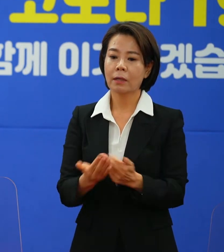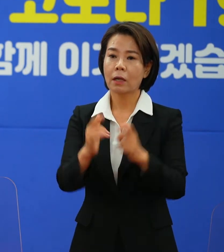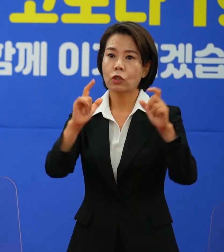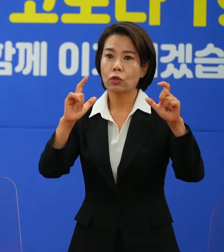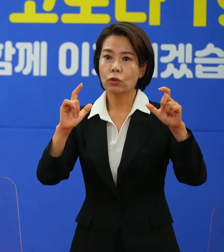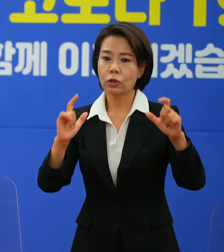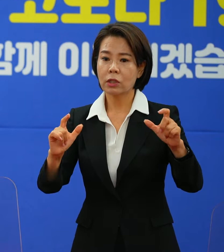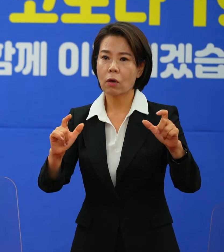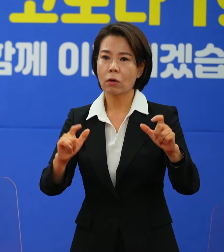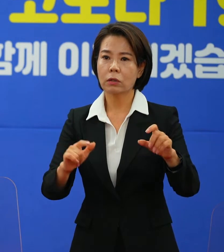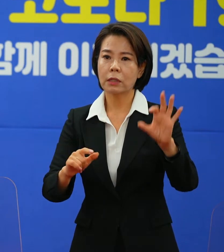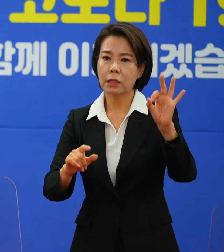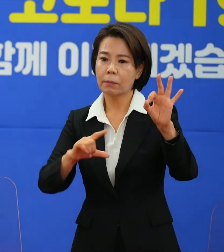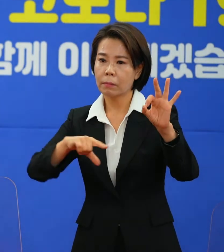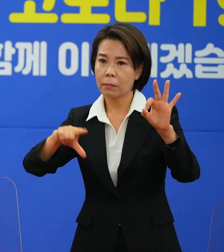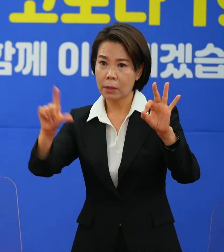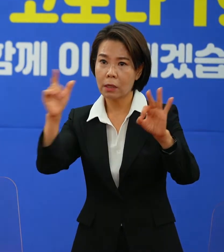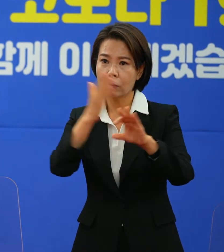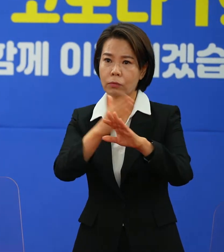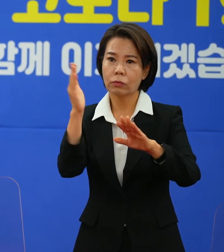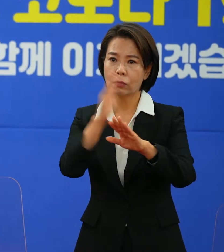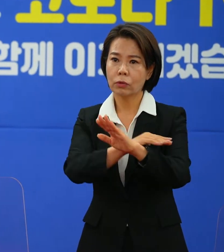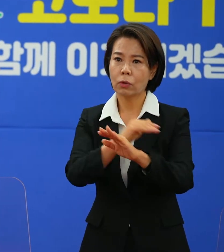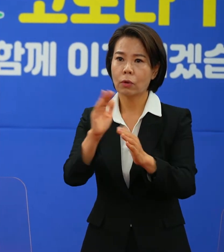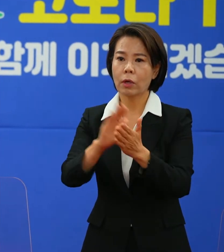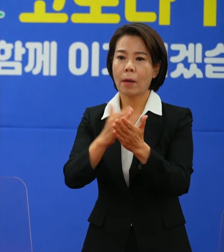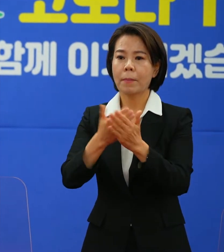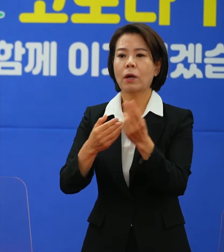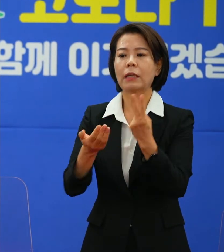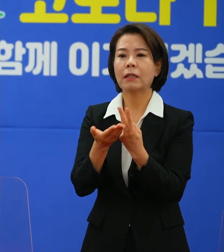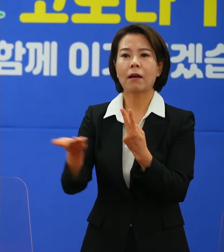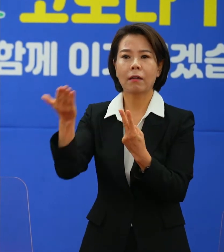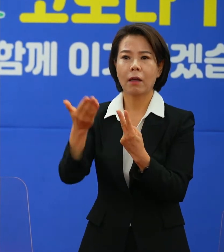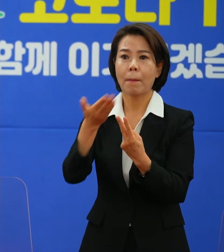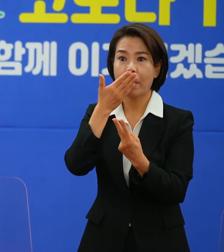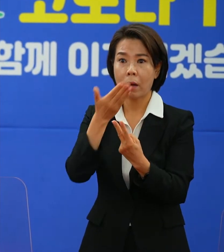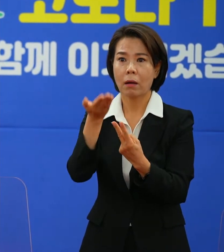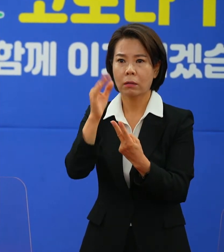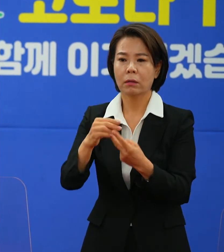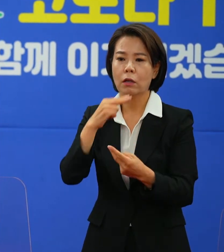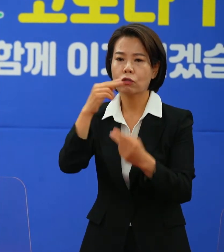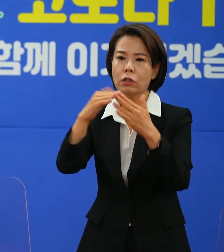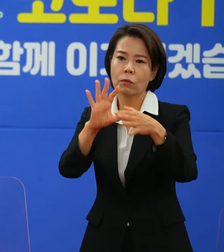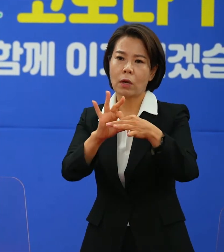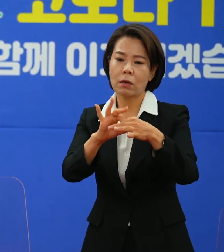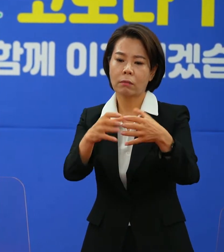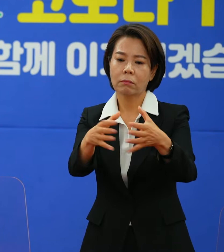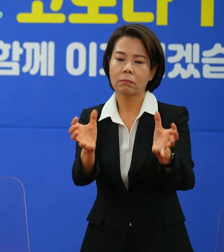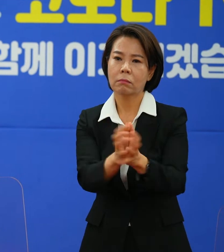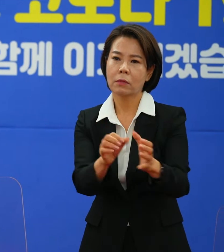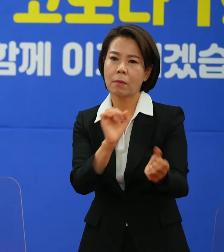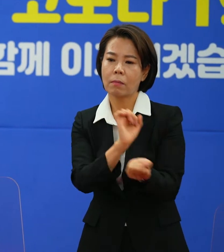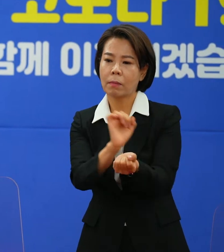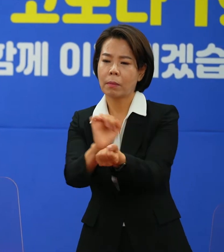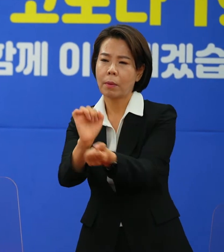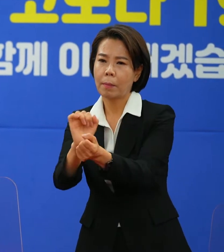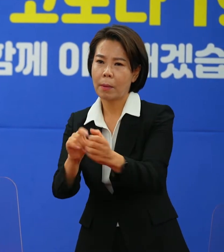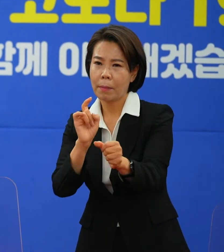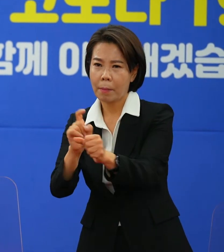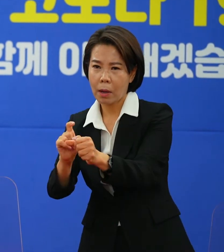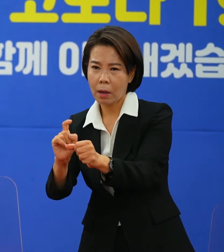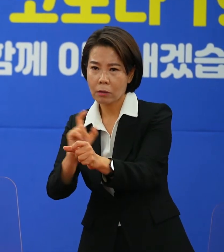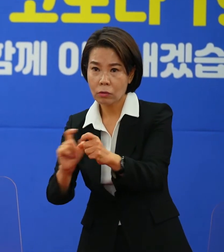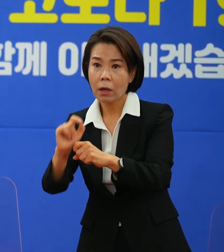제주지역은 지난 12일부터 거리두기 개편 2단계를 적용했지만 유흥주점 관련 집단 감염 사례가 지속해